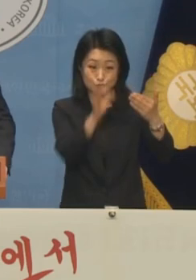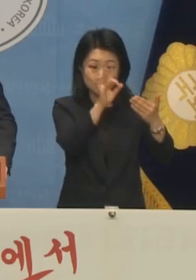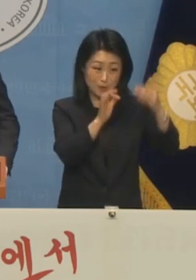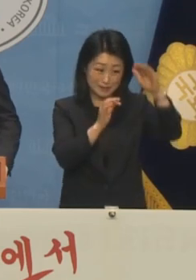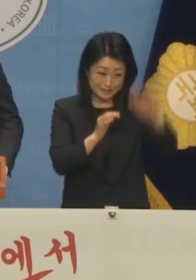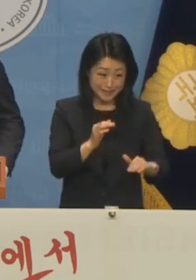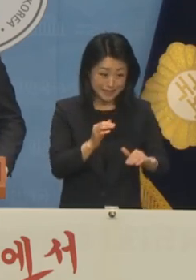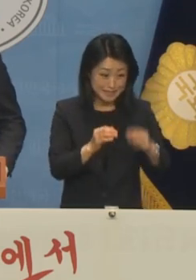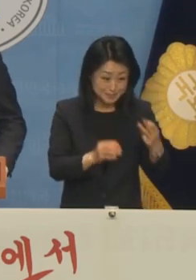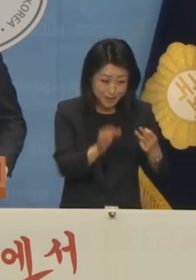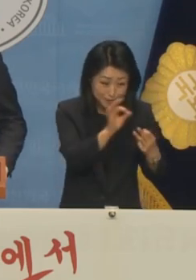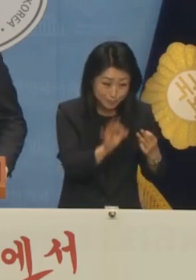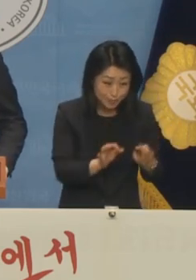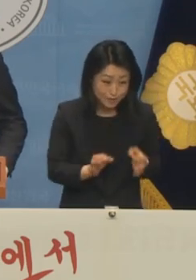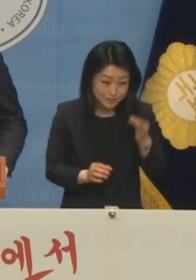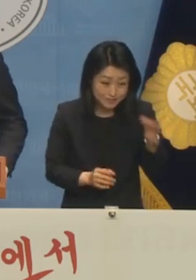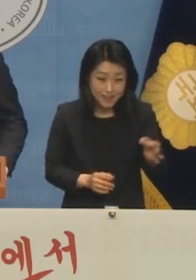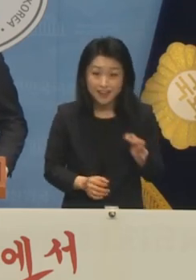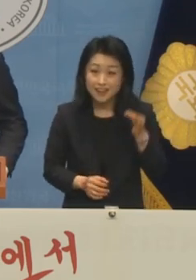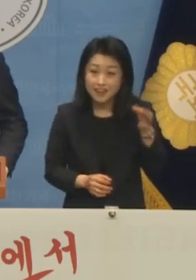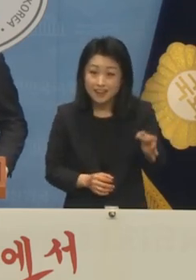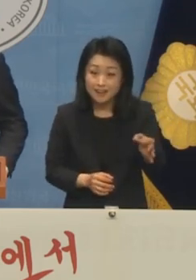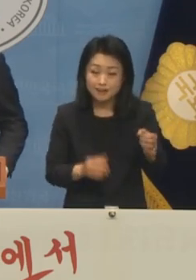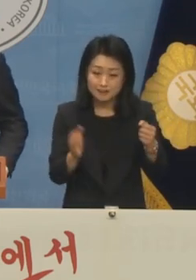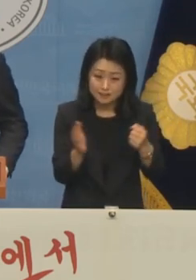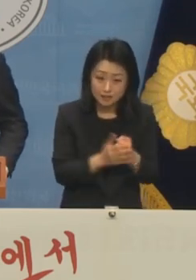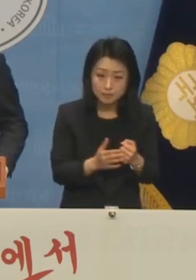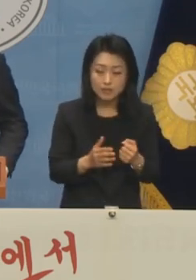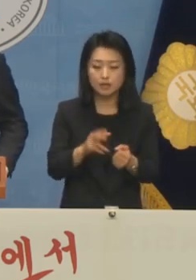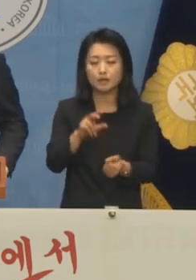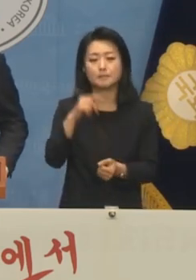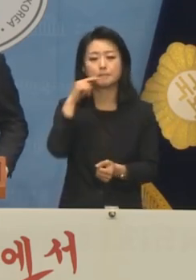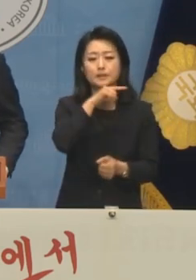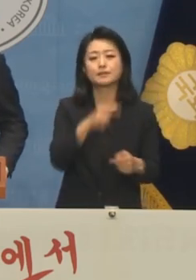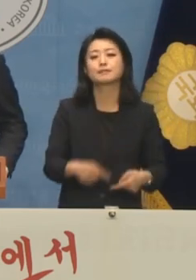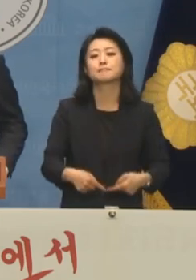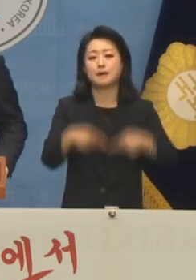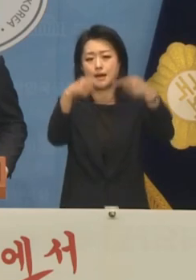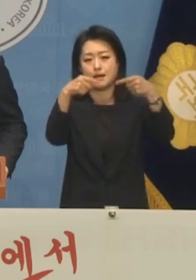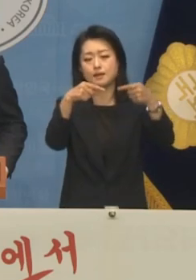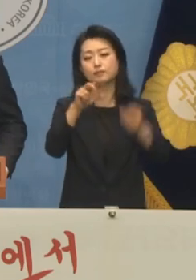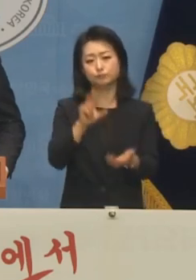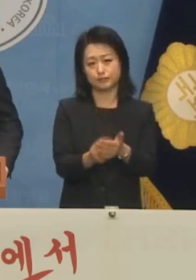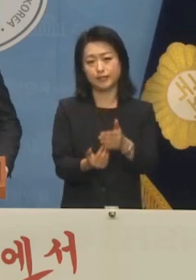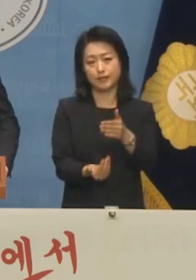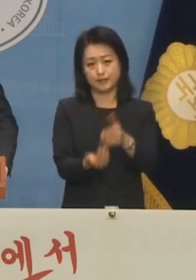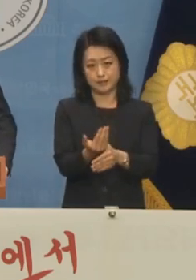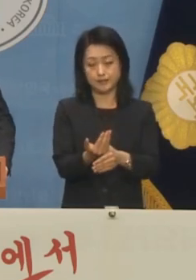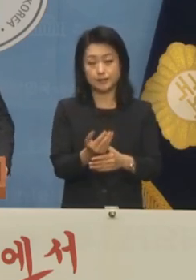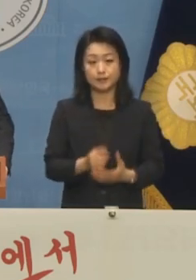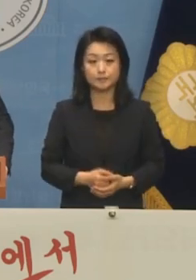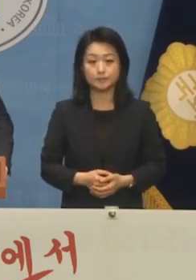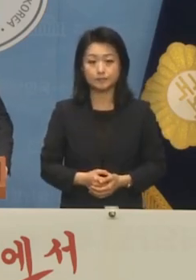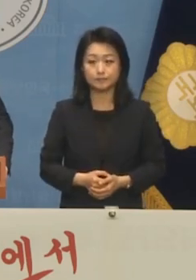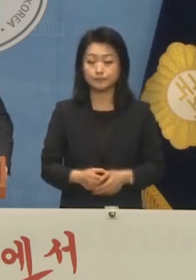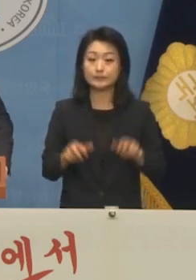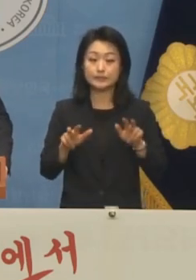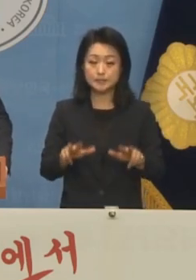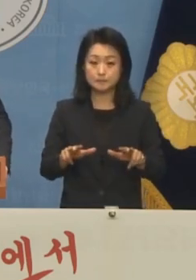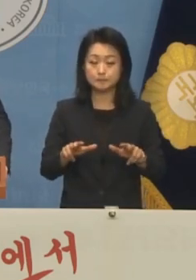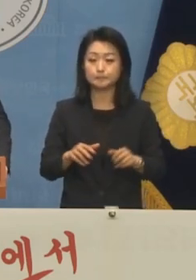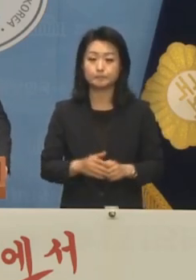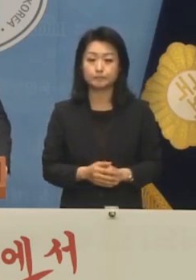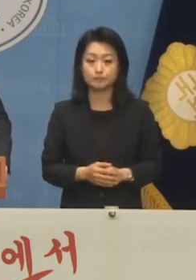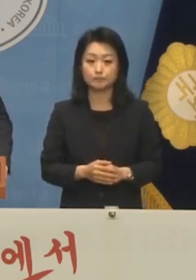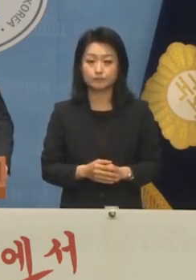작은 13%만을 걷게 되기 때문에 발생하는 미래 상황입니다. 현재